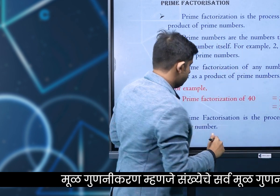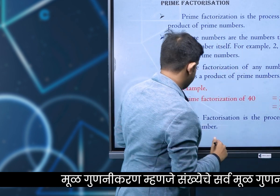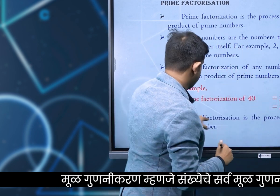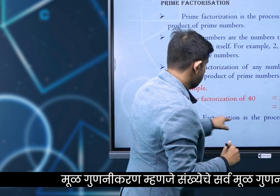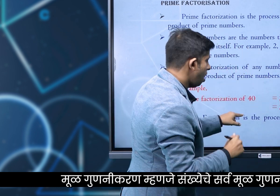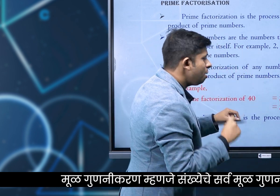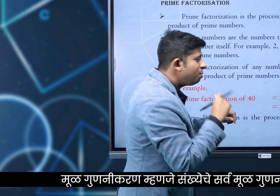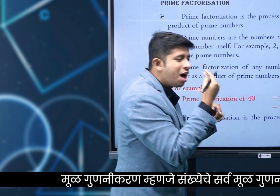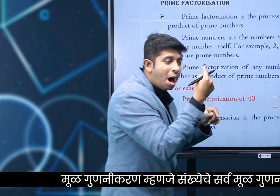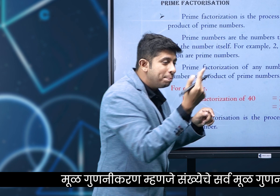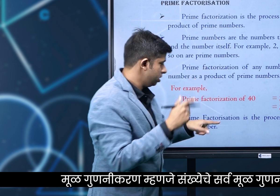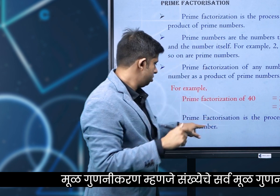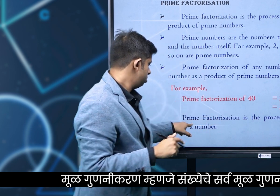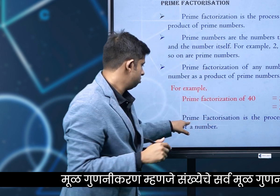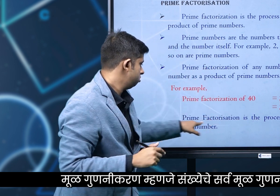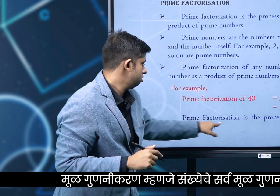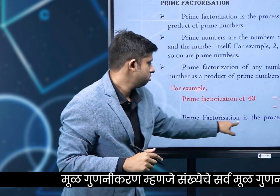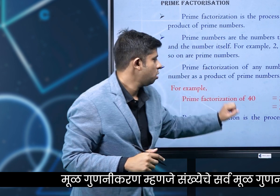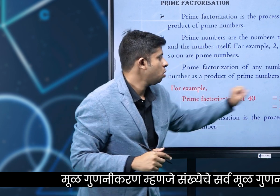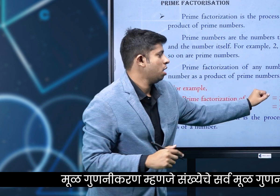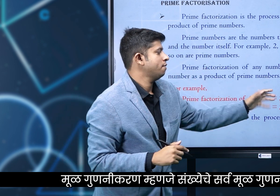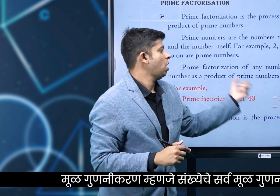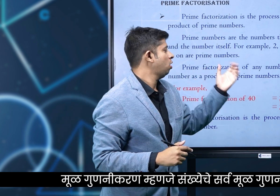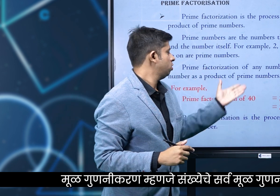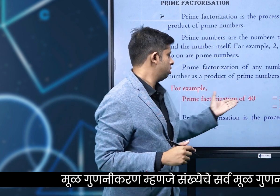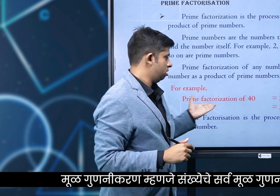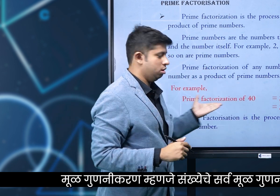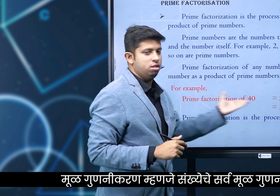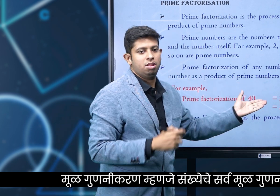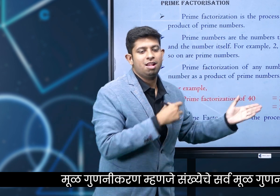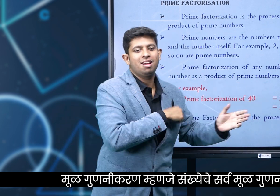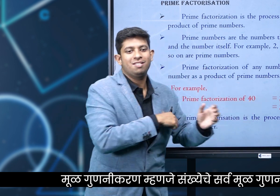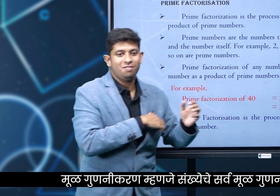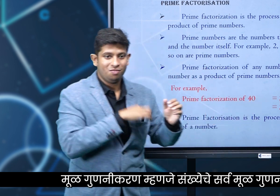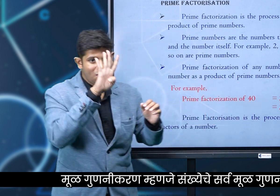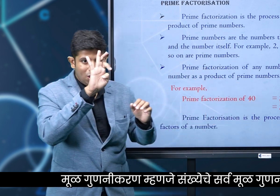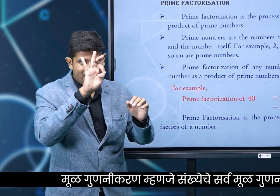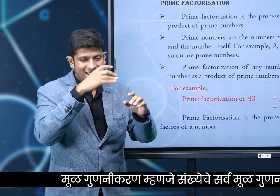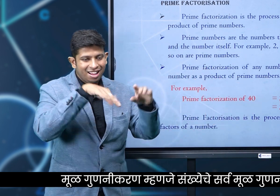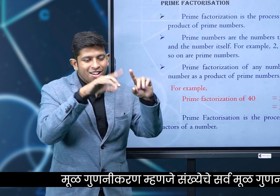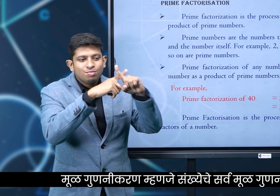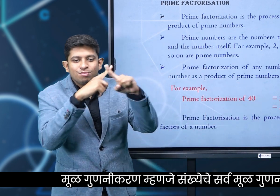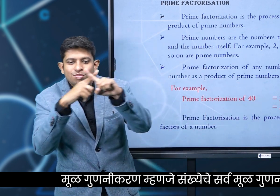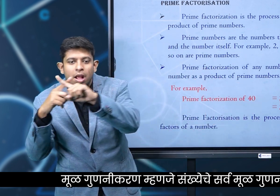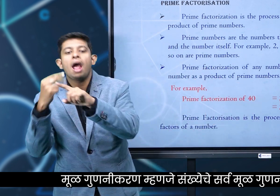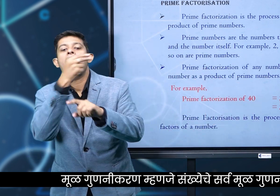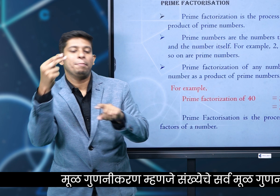मूळ गुणनीकरण म्हणजे संख्येचे सर्व मूळ गुणांकन शोधण्याची प्रक्रिया.